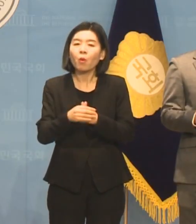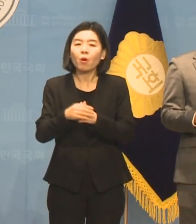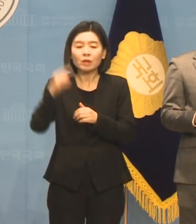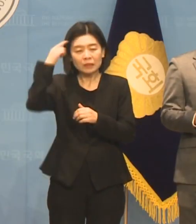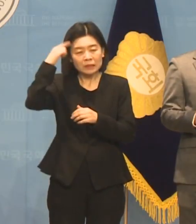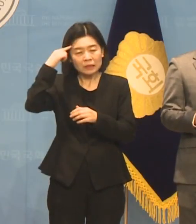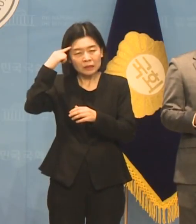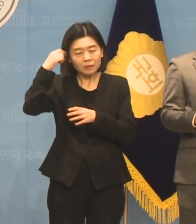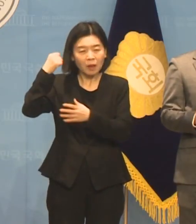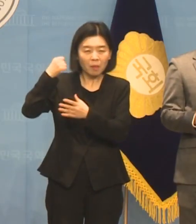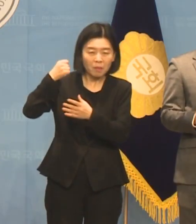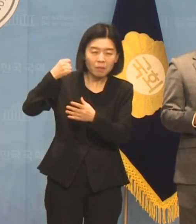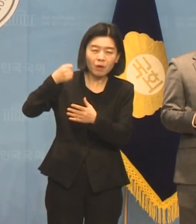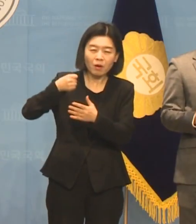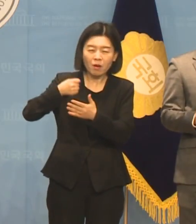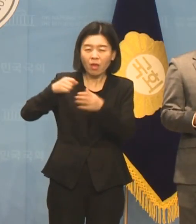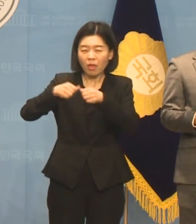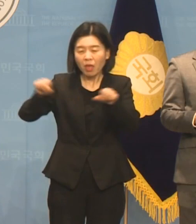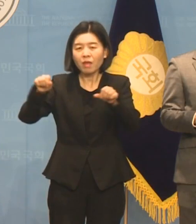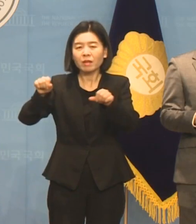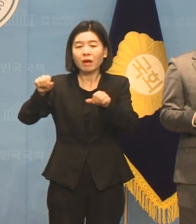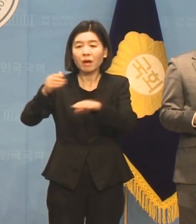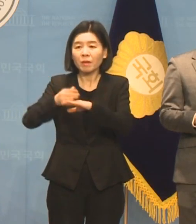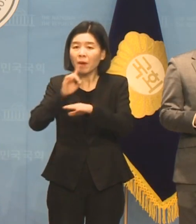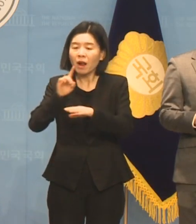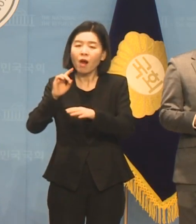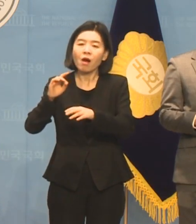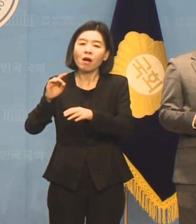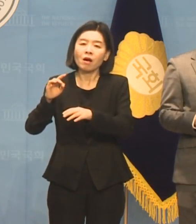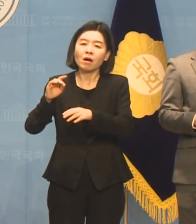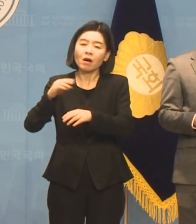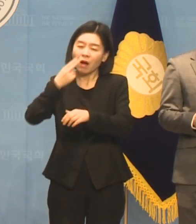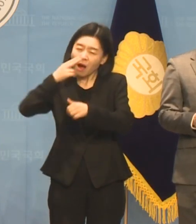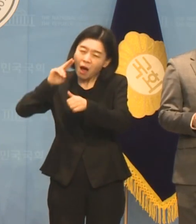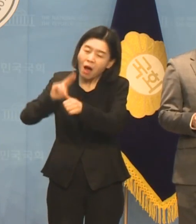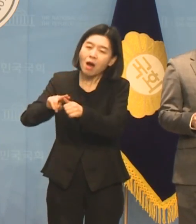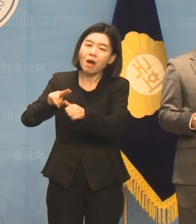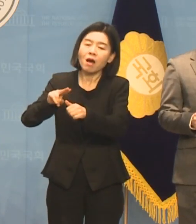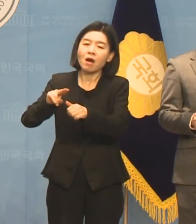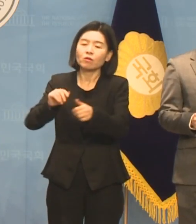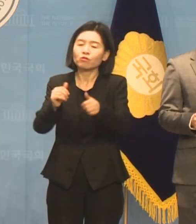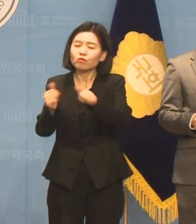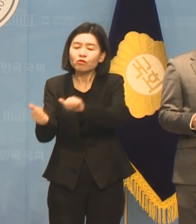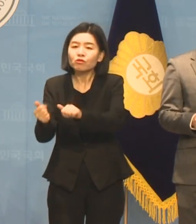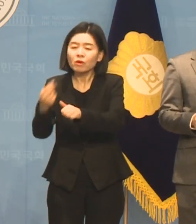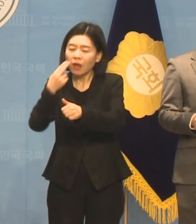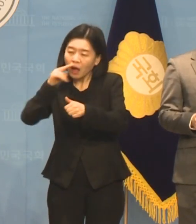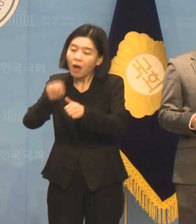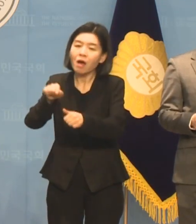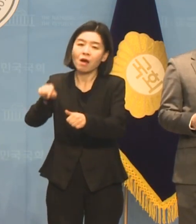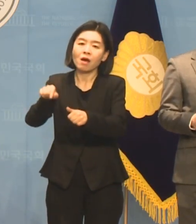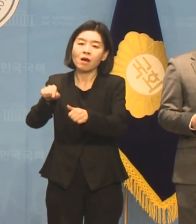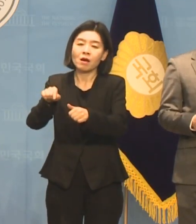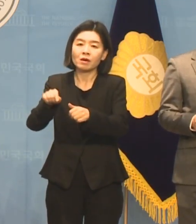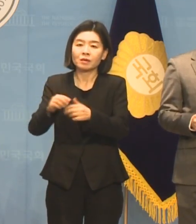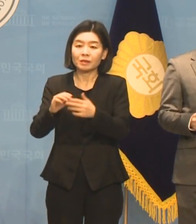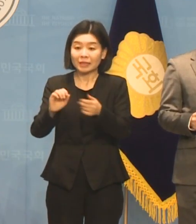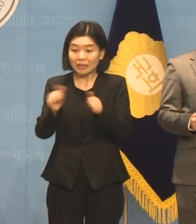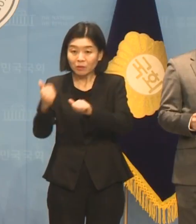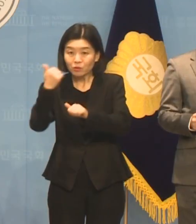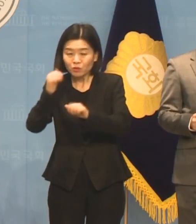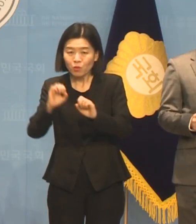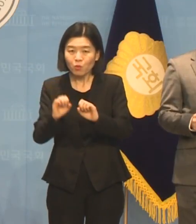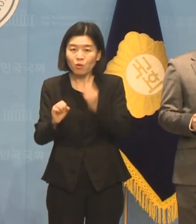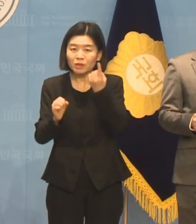대가리가 깨져서 너무 감사하다는 등 고인을 모욕하는 댓글이 달리고 있으며 사망 원인이 이재명 때문이다, 이재명 근처에 가면